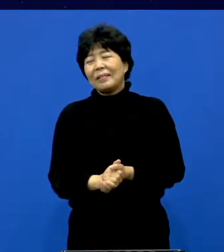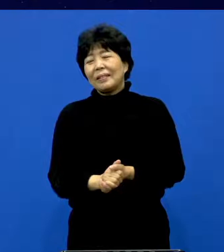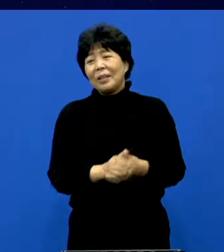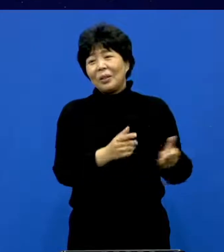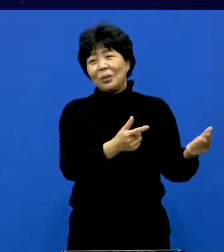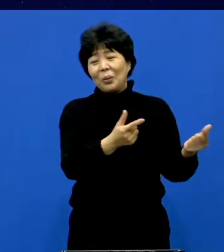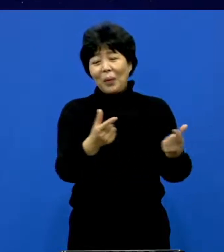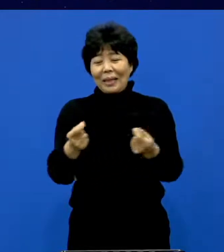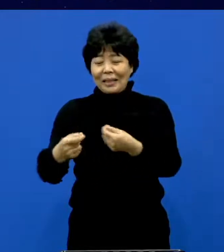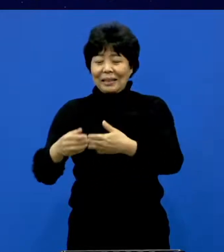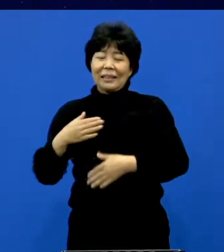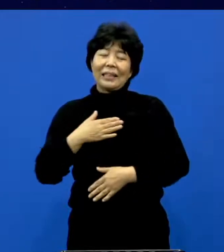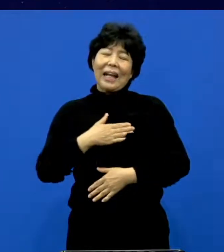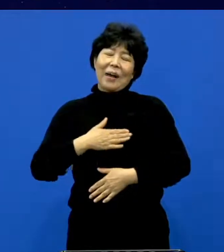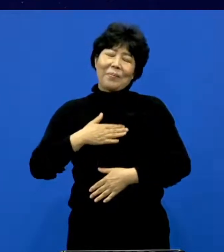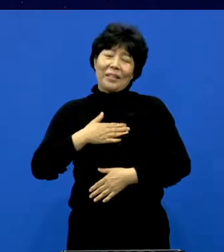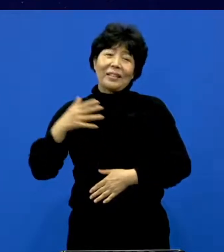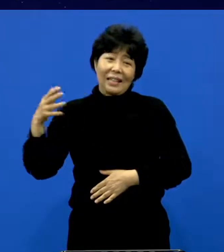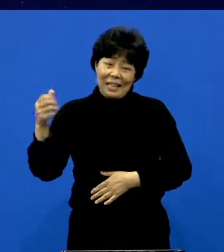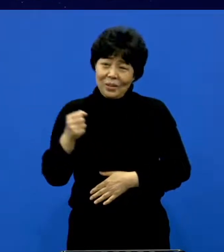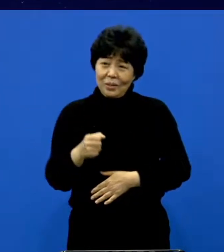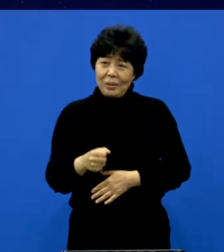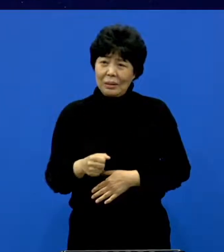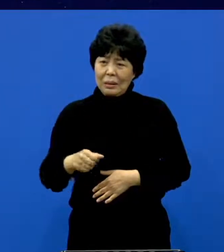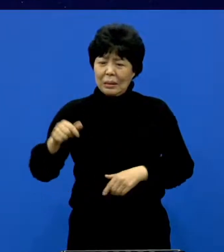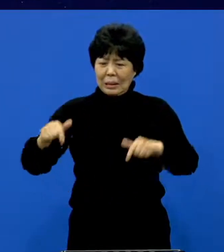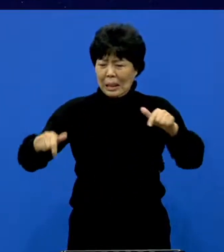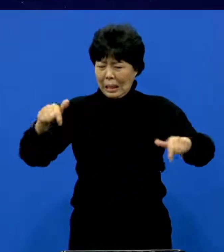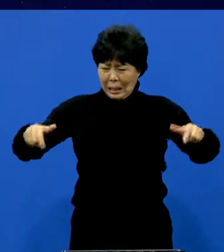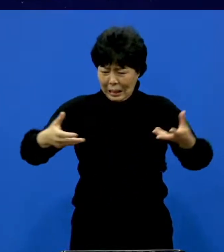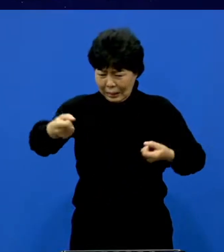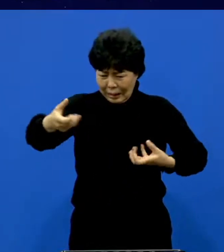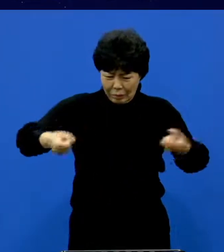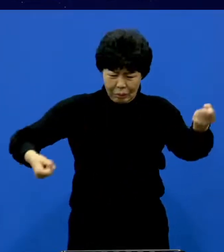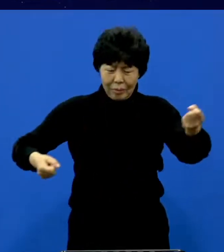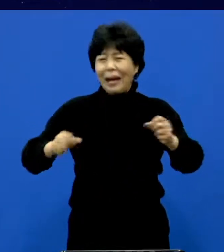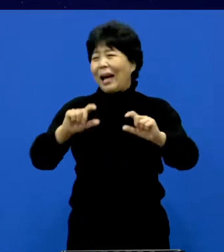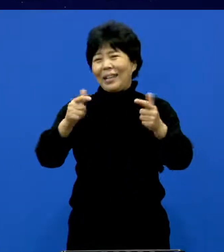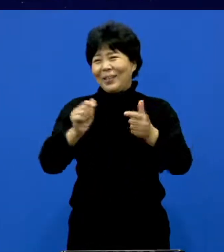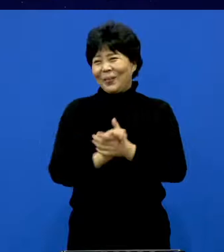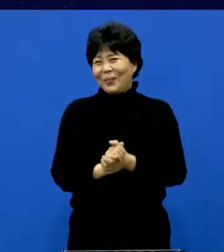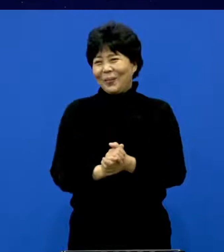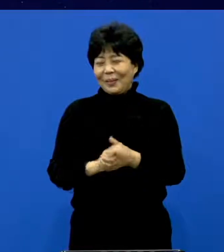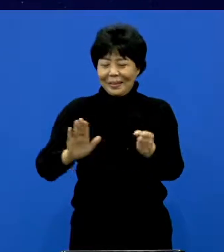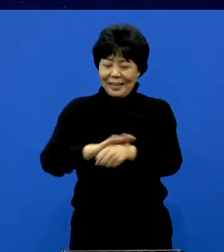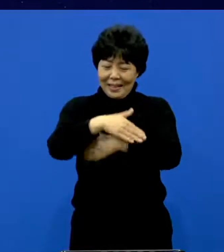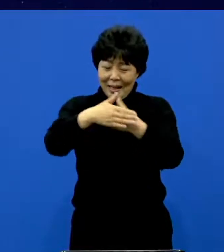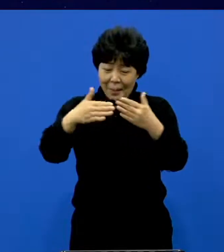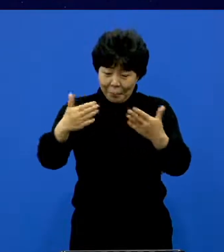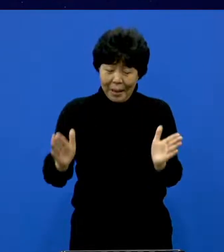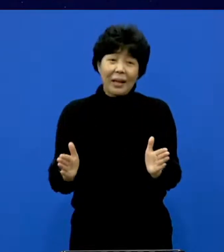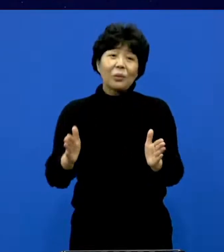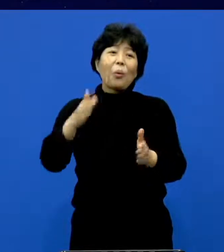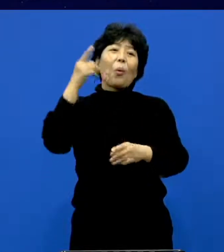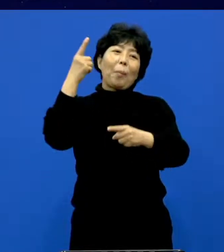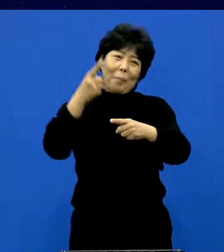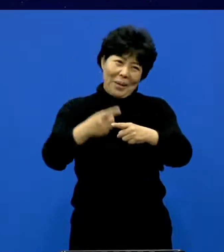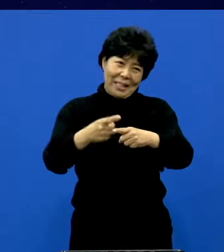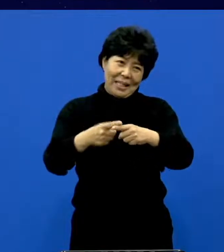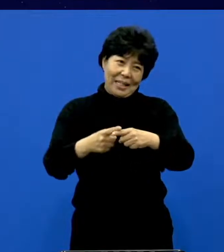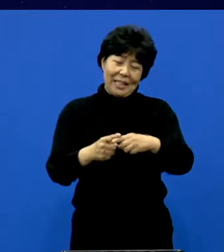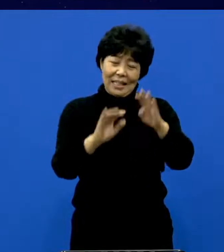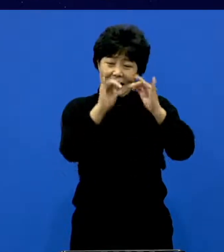가지고 있다. 따로따로 놀면 안 되잖아요, 그죠? 사랑방에도 식구들이 다 같이, 또 가족이라는 개념도